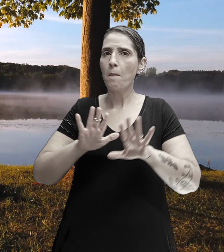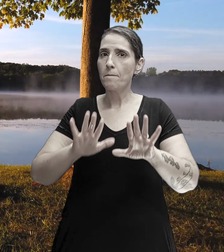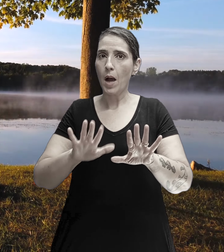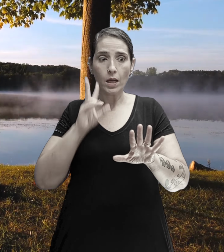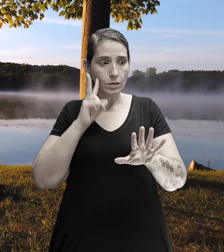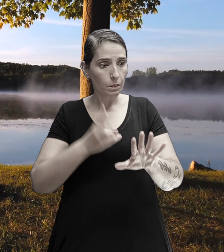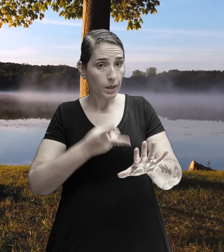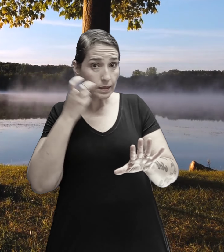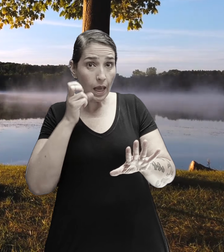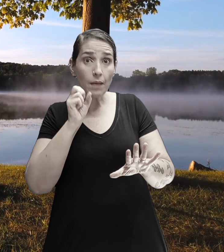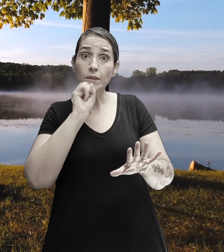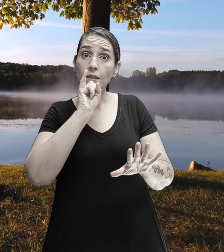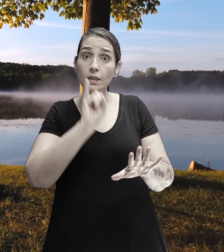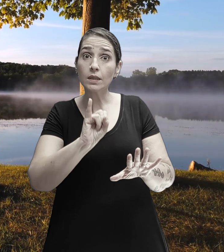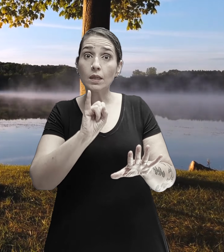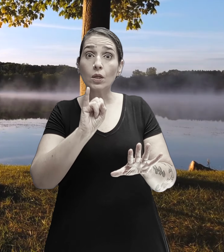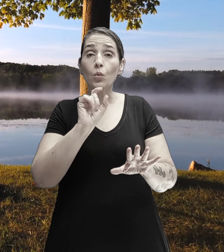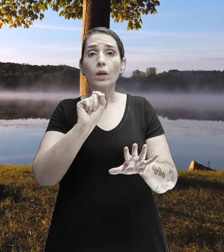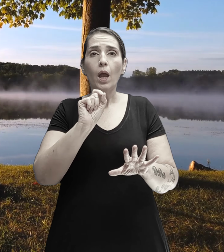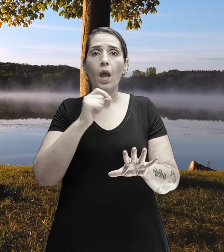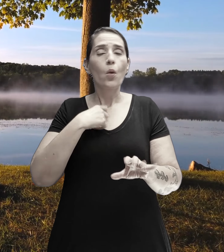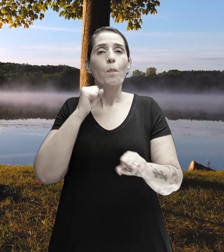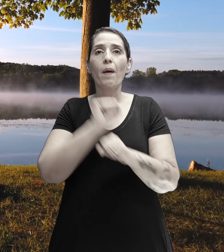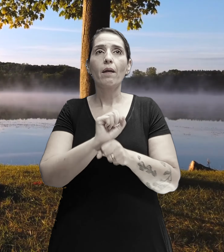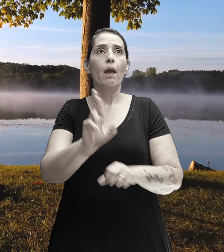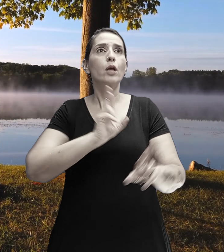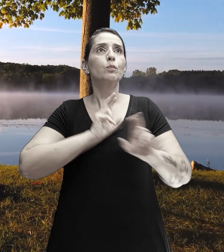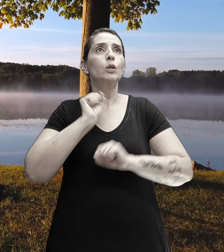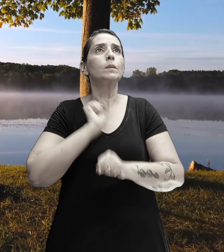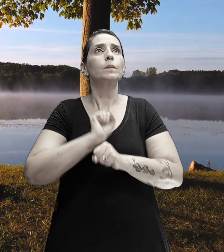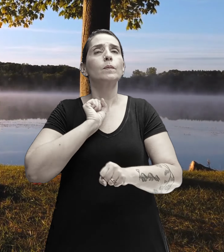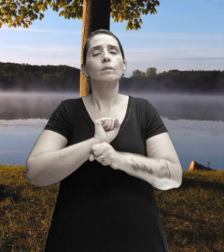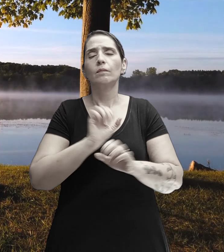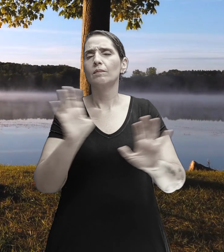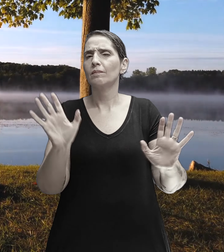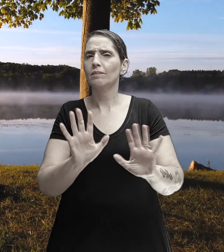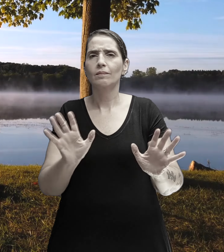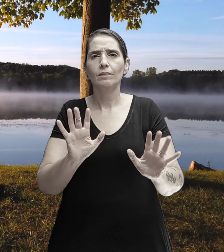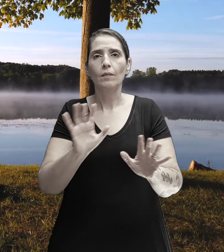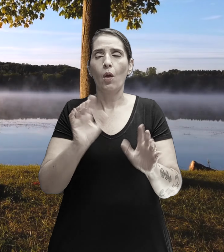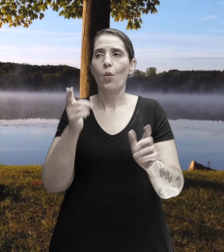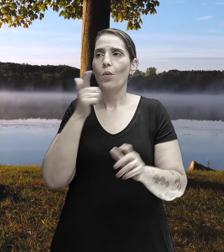Mas só houve quem deixou de esperar por respostas.